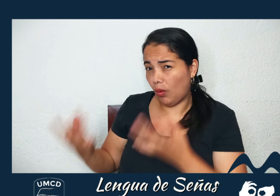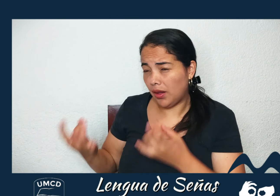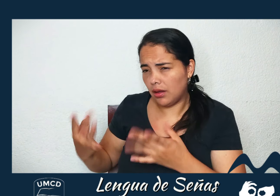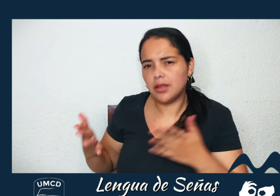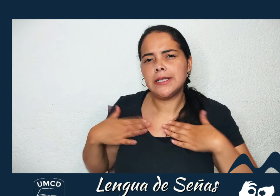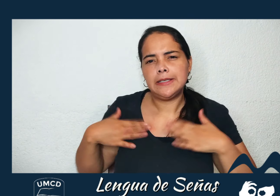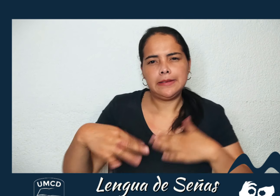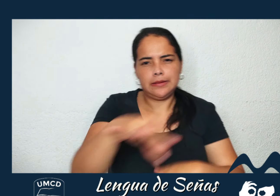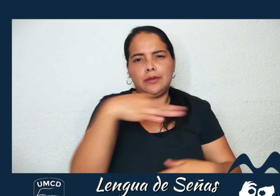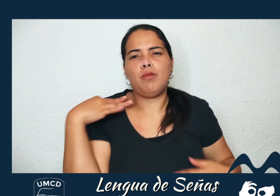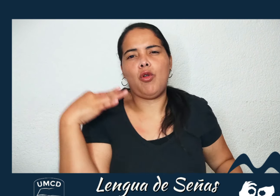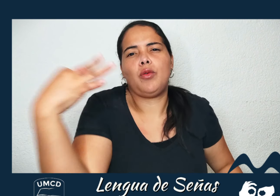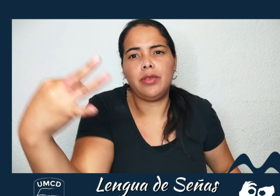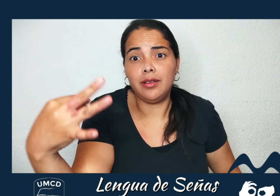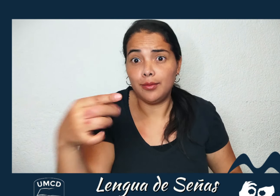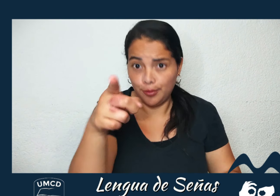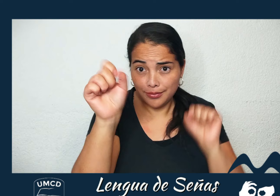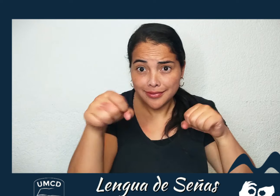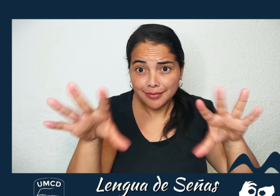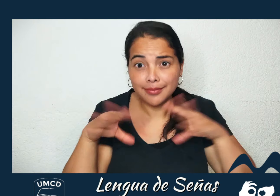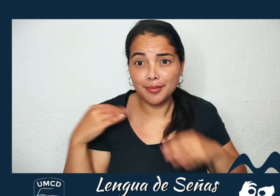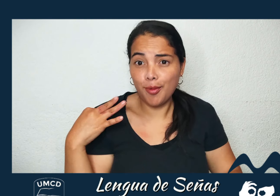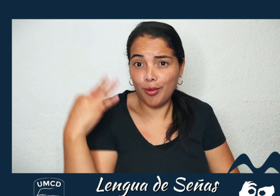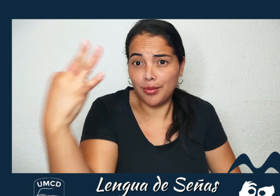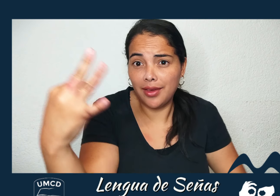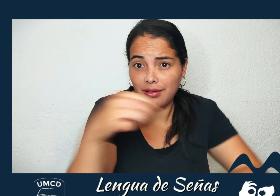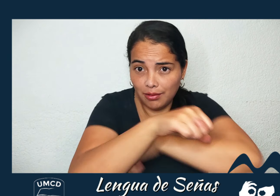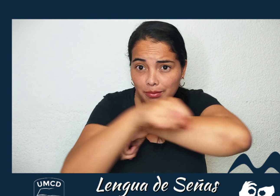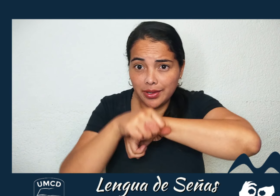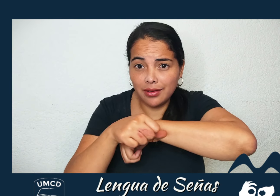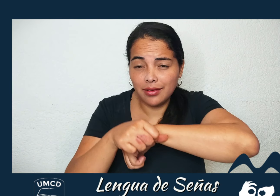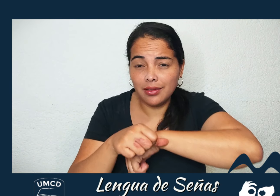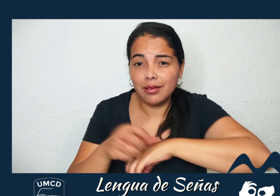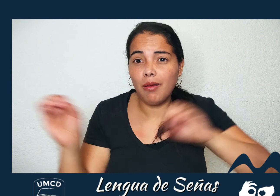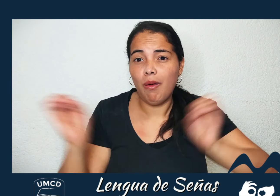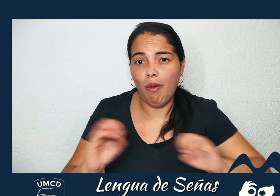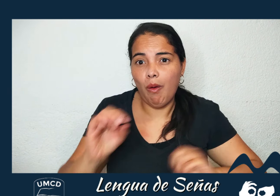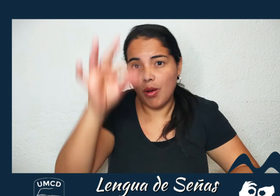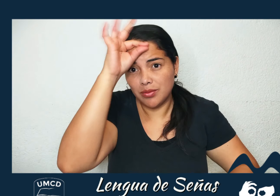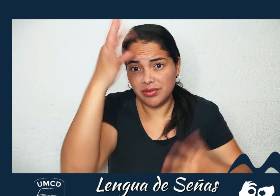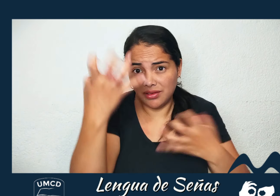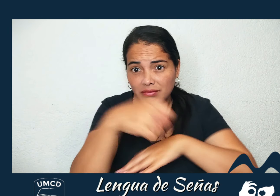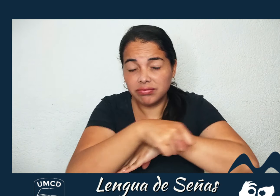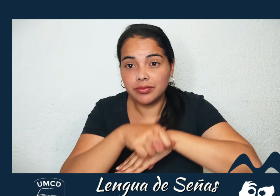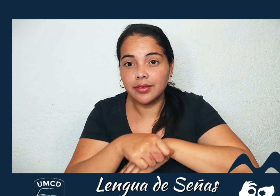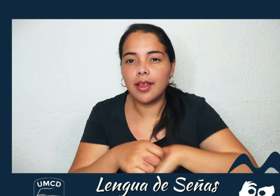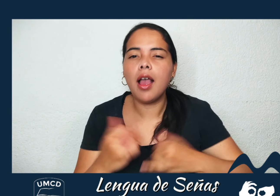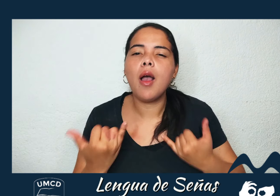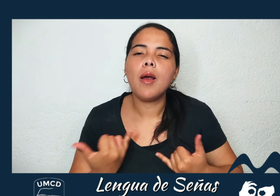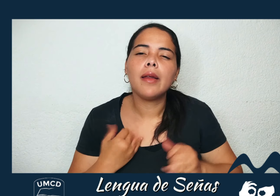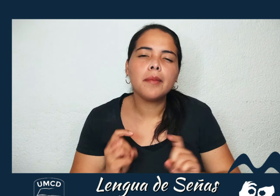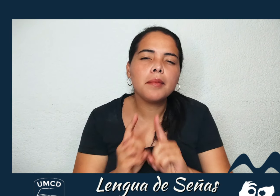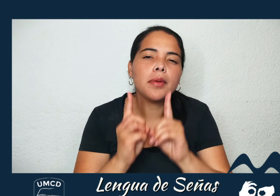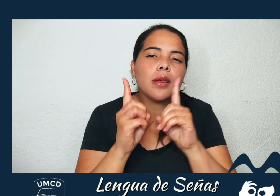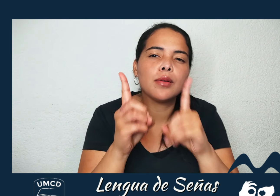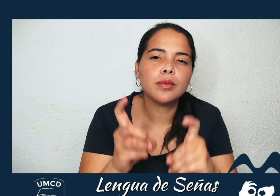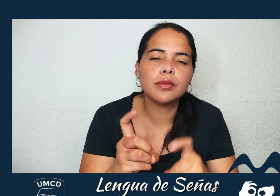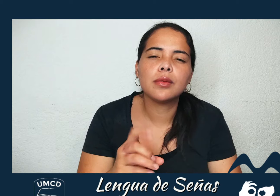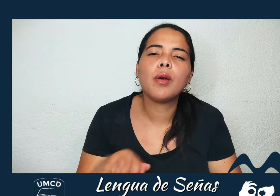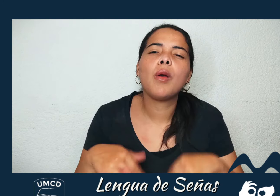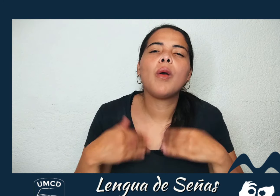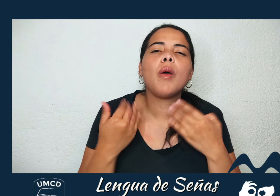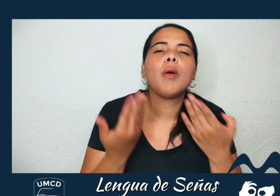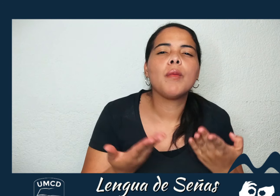recuperación, nadie lo haría, obviamente. En el momento en el que pensamos en la